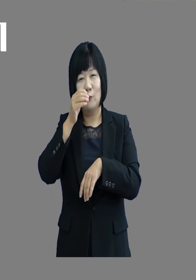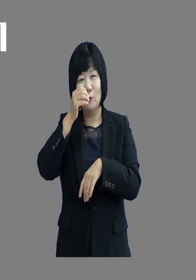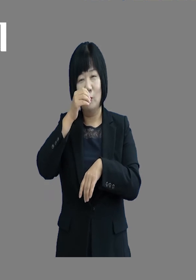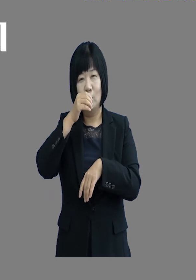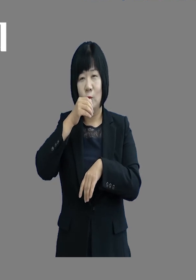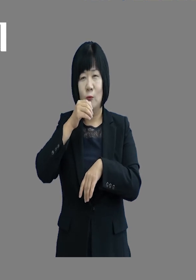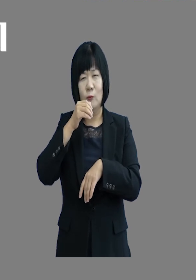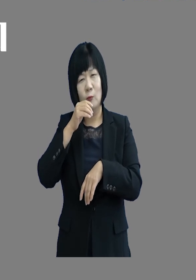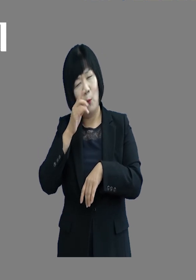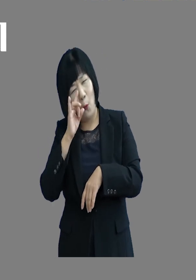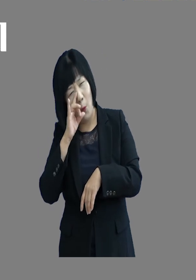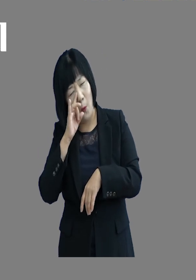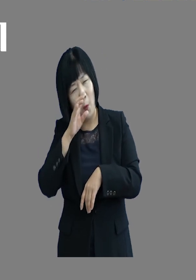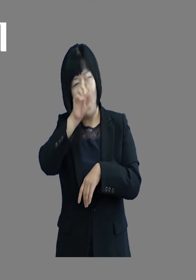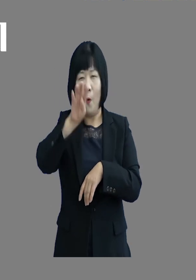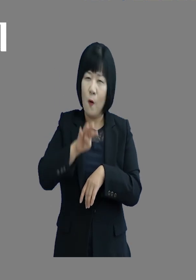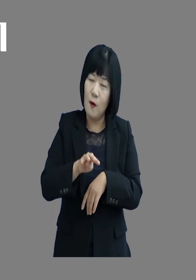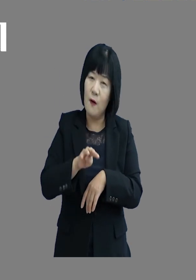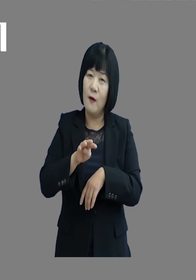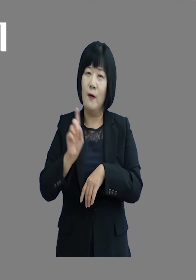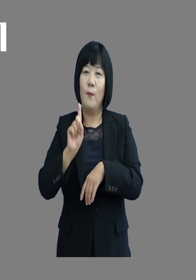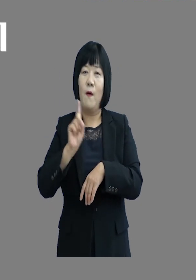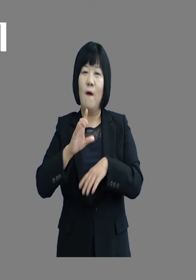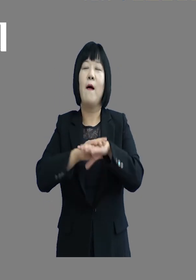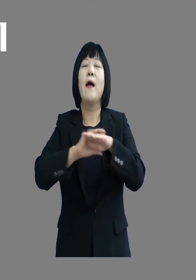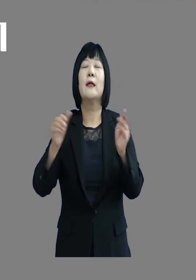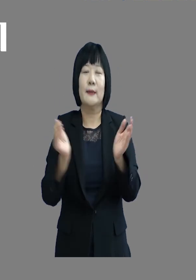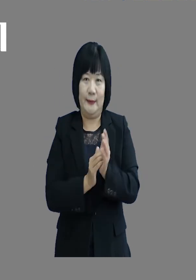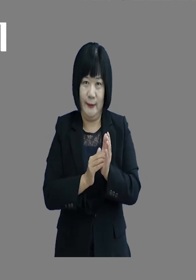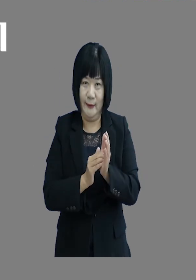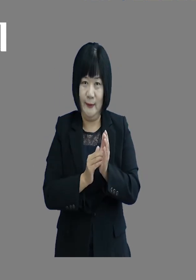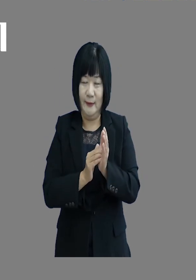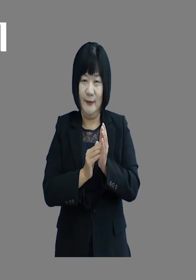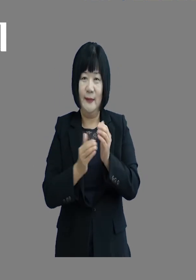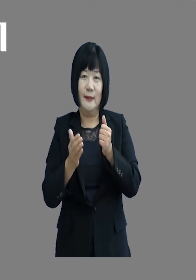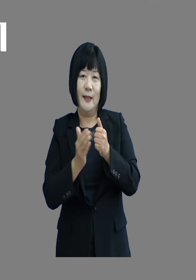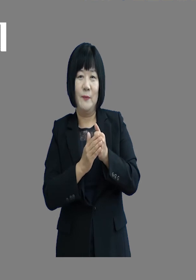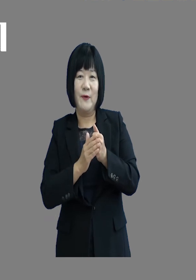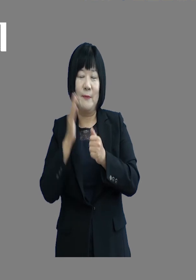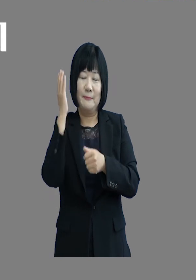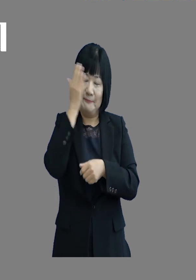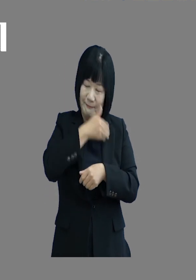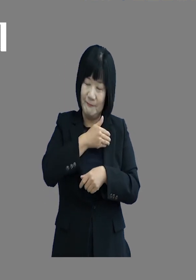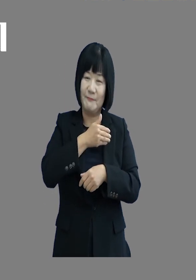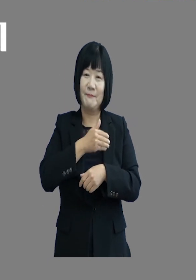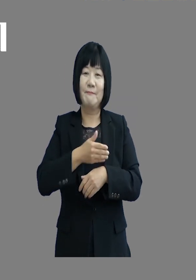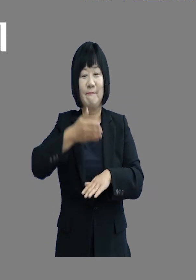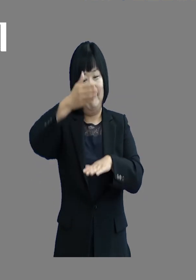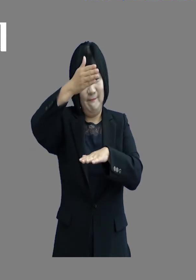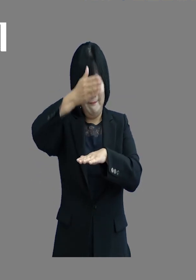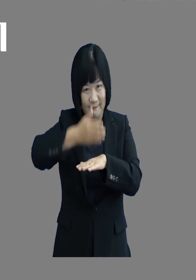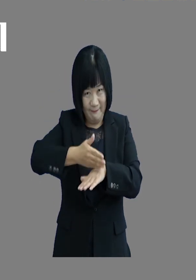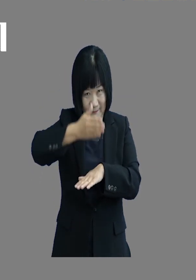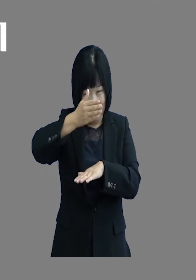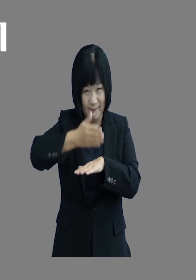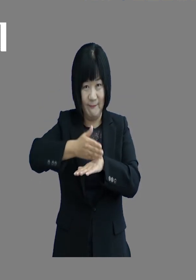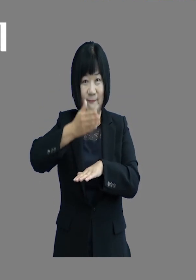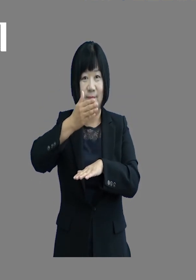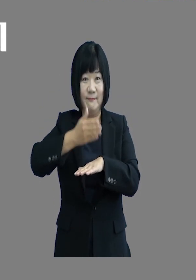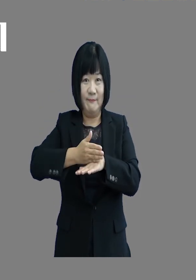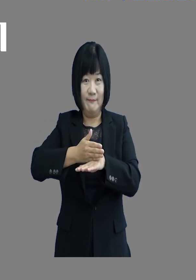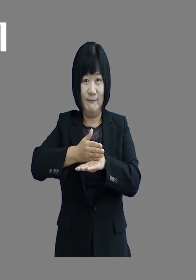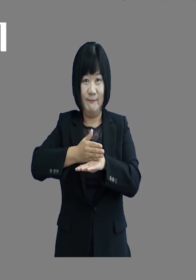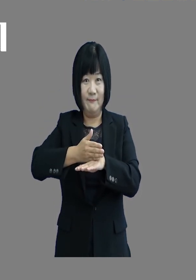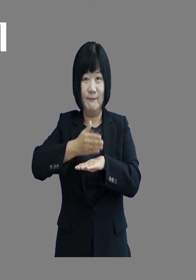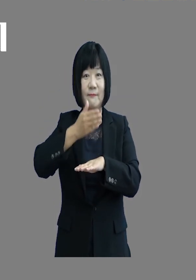손짓을 합니다. 손끝이 밖으로 향하게 펴서 모로 세운 오른손으로 손바닥이 아래로 향하게 편